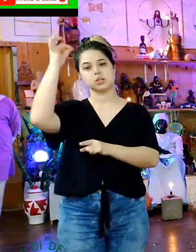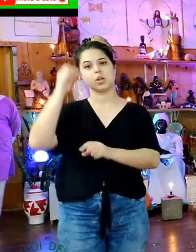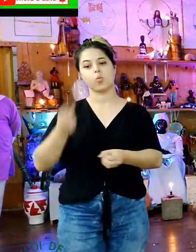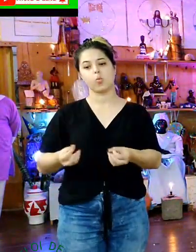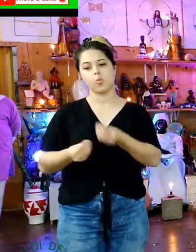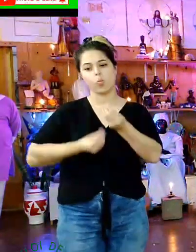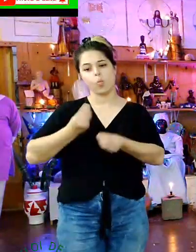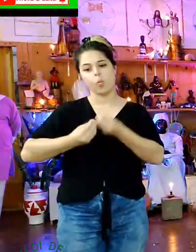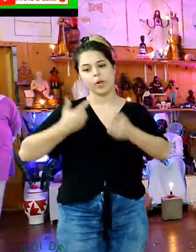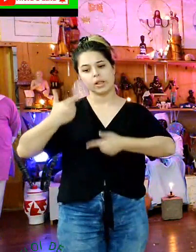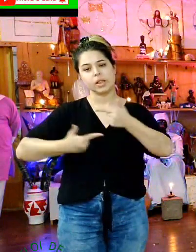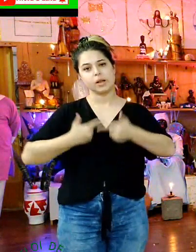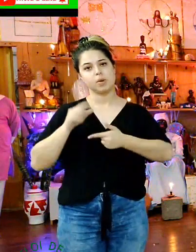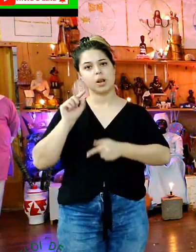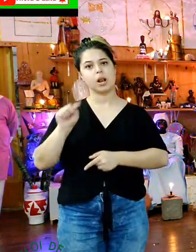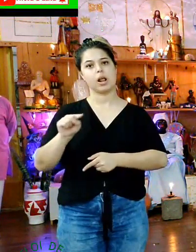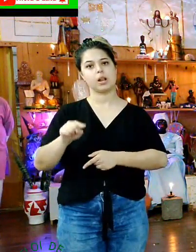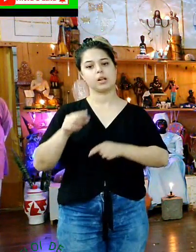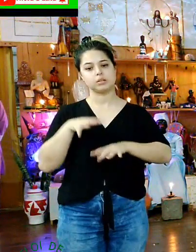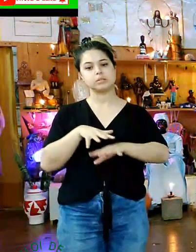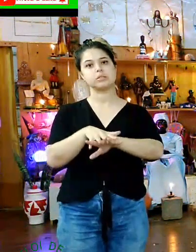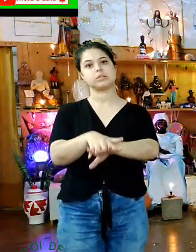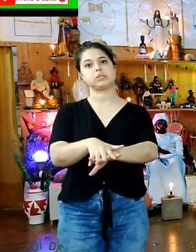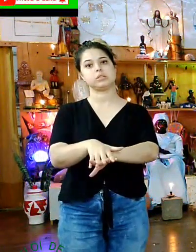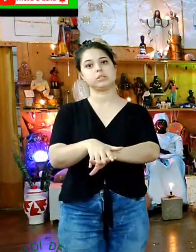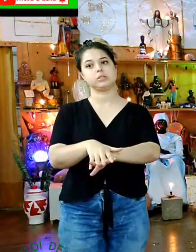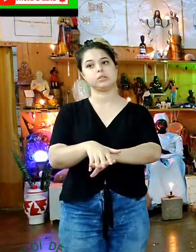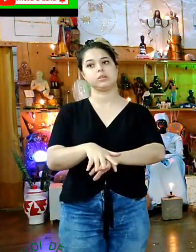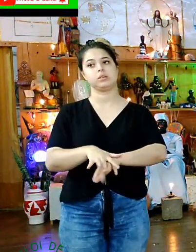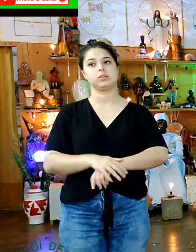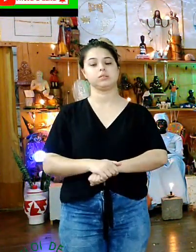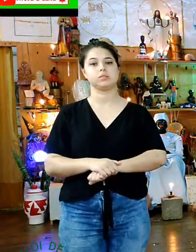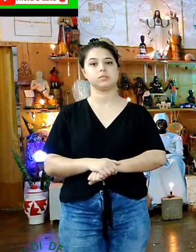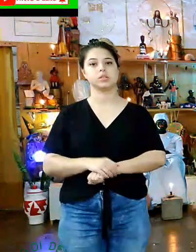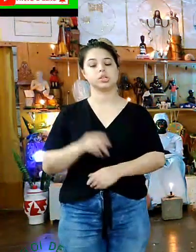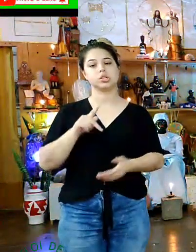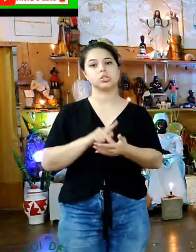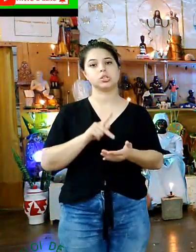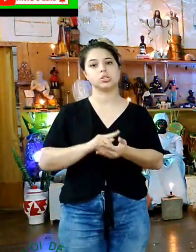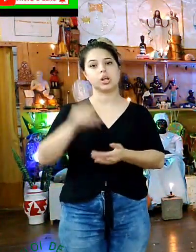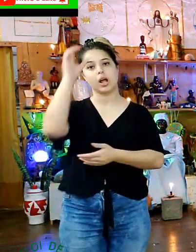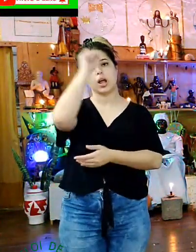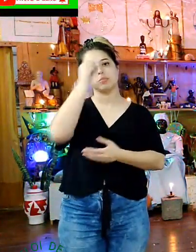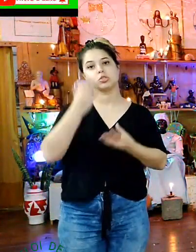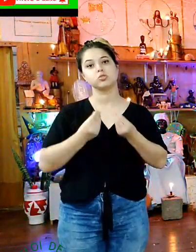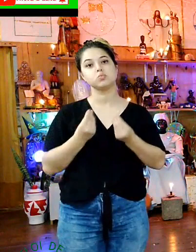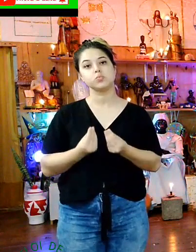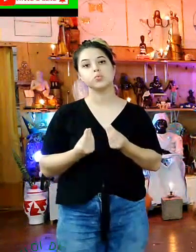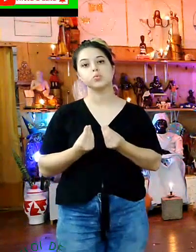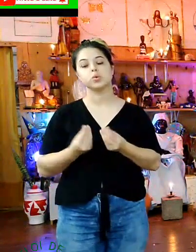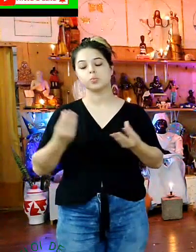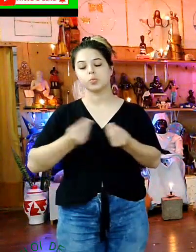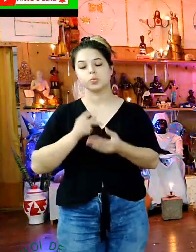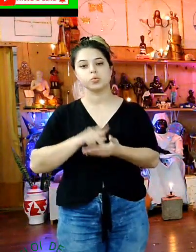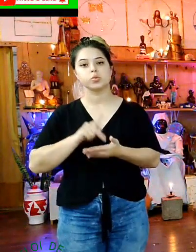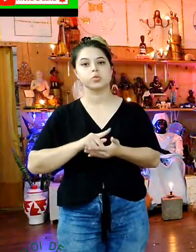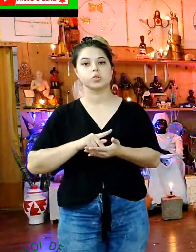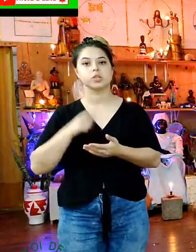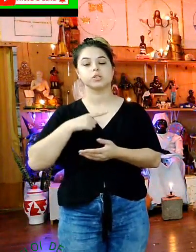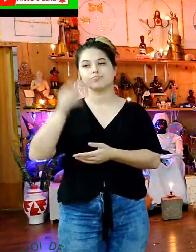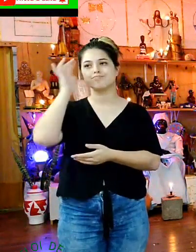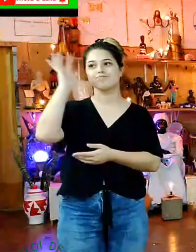O quanto trabalhamos ali integrados e realmente aprendi muito, muito,